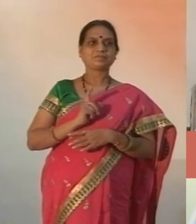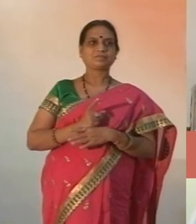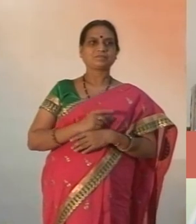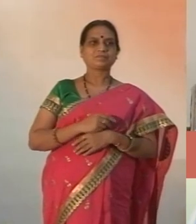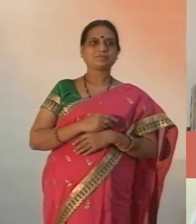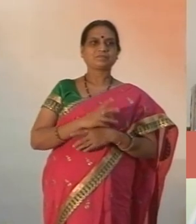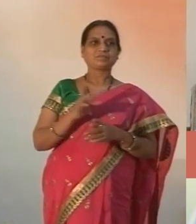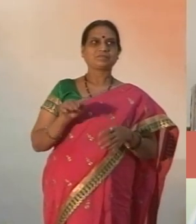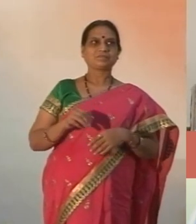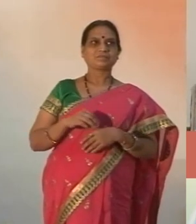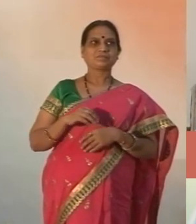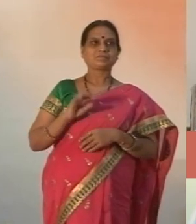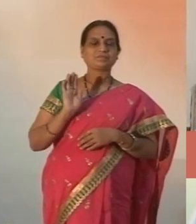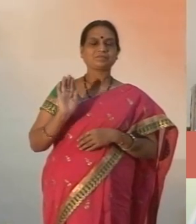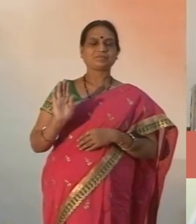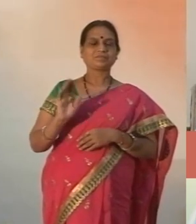शांति को,